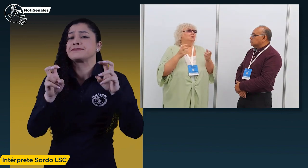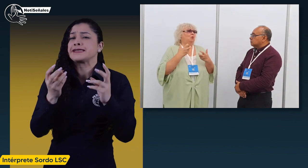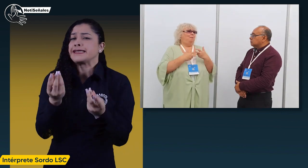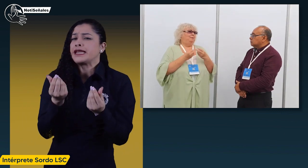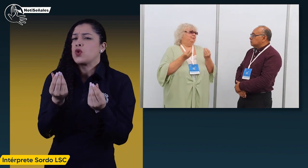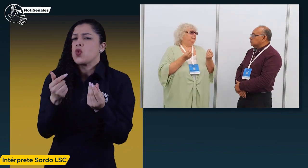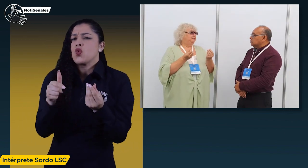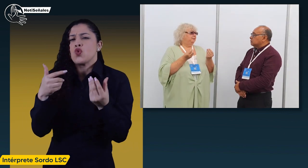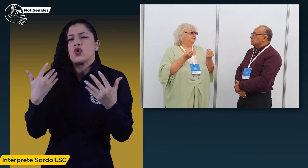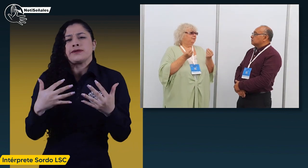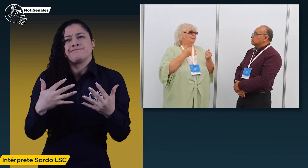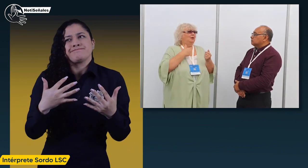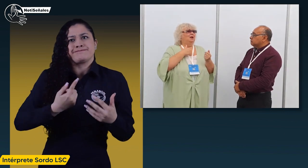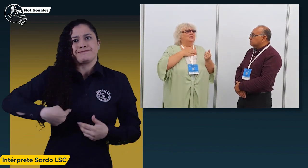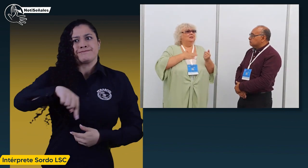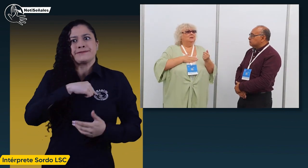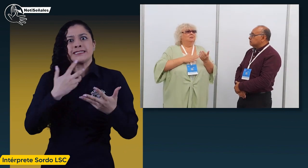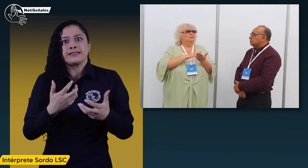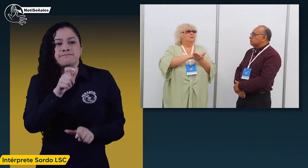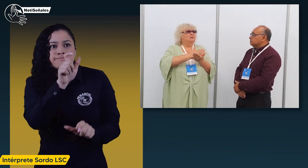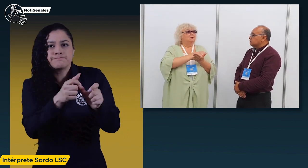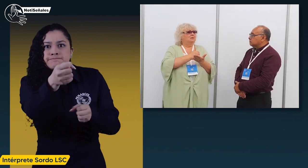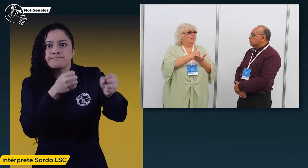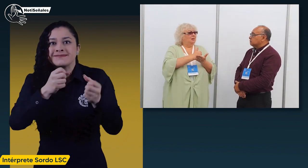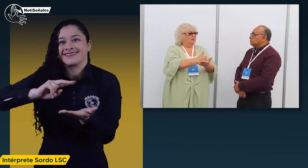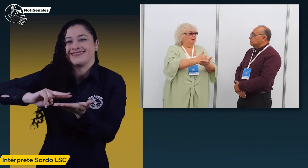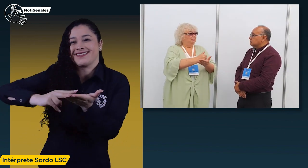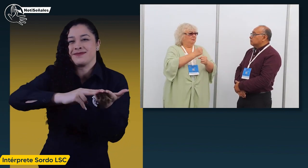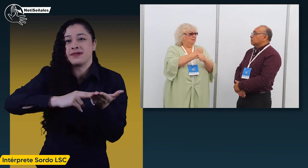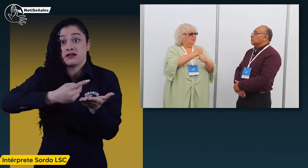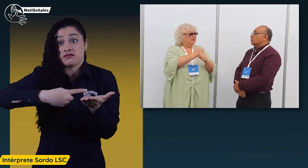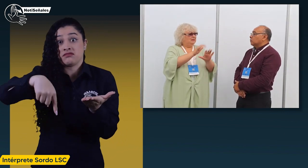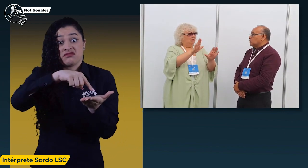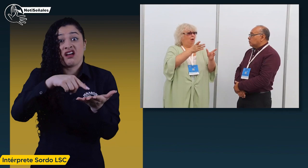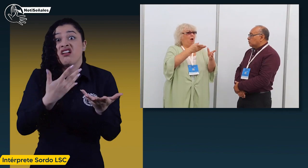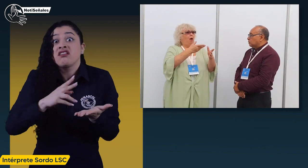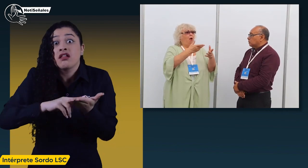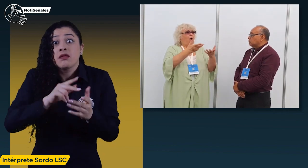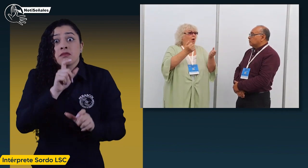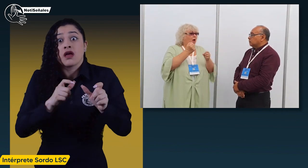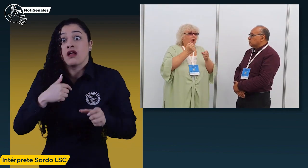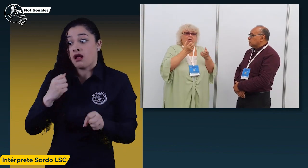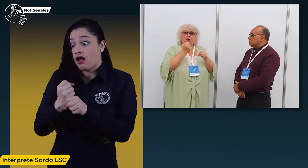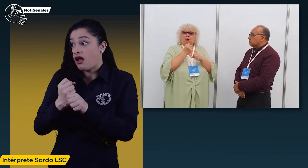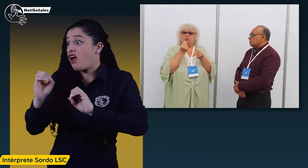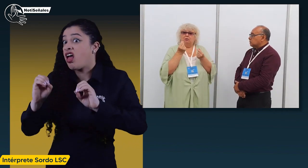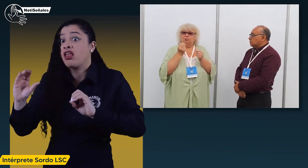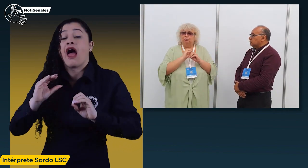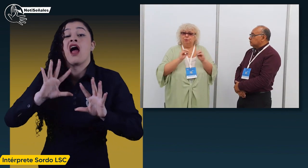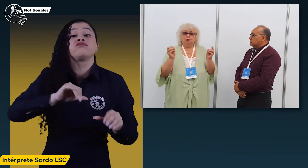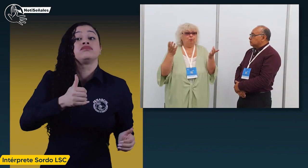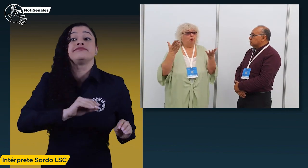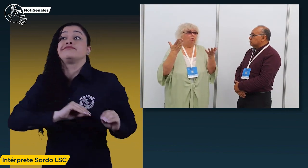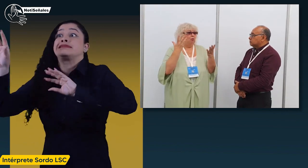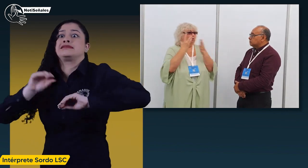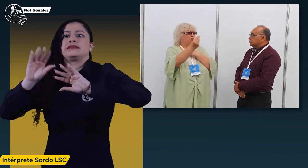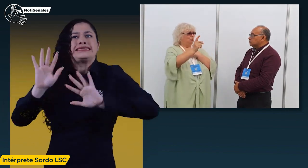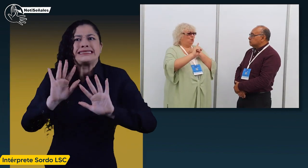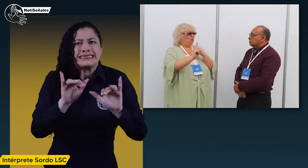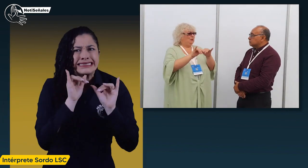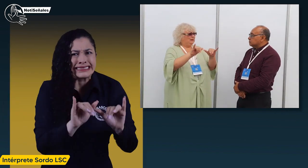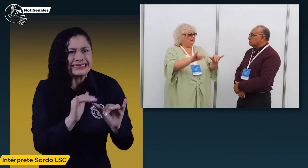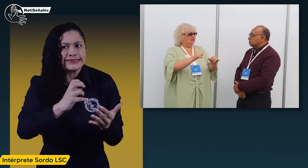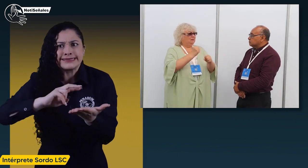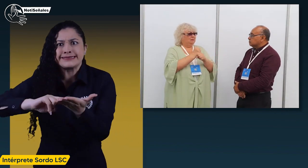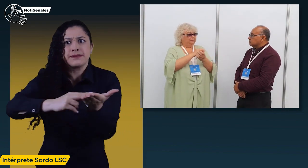crisis económica queremos contar con intérpretes pero como no logran tener un trabajo remunerado les toque emigrar a otros países queremos que se